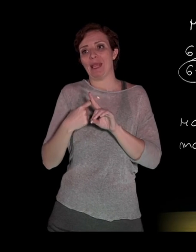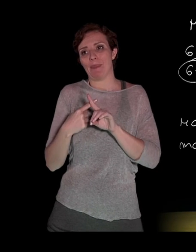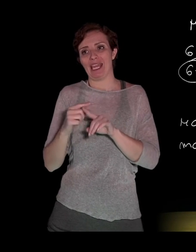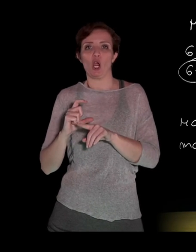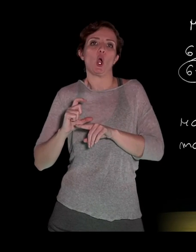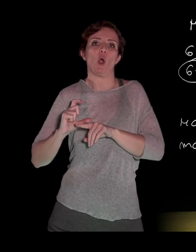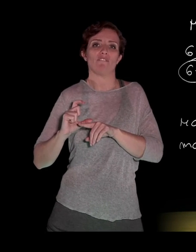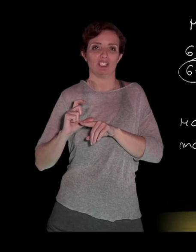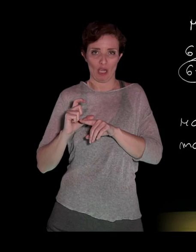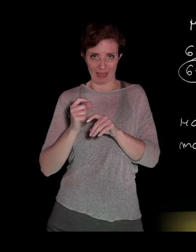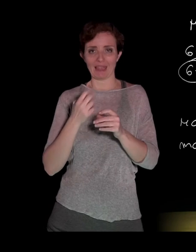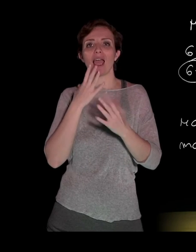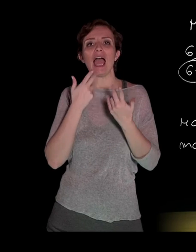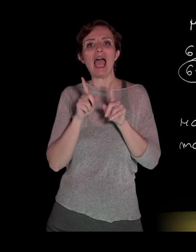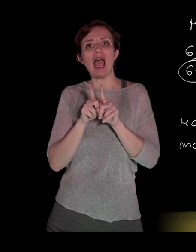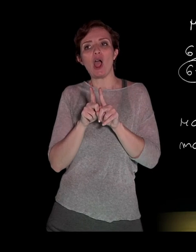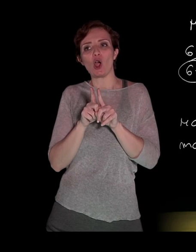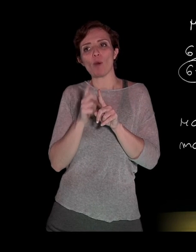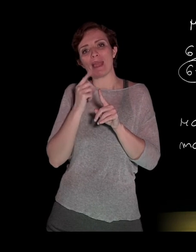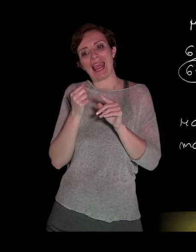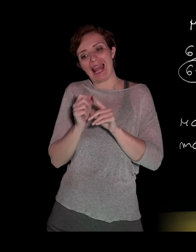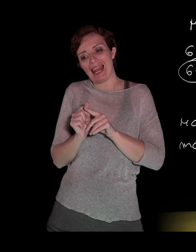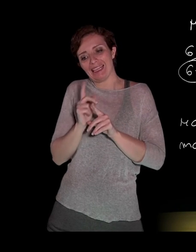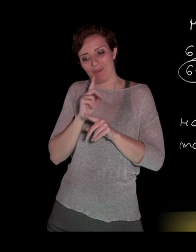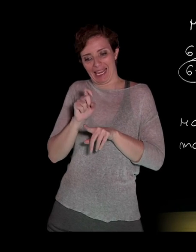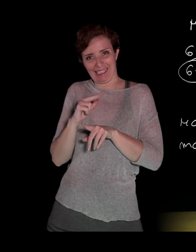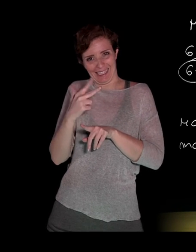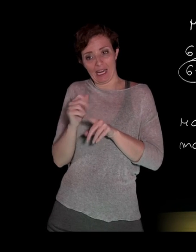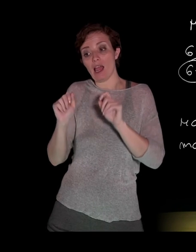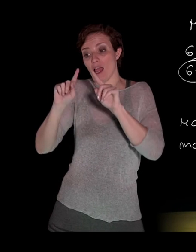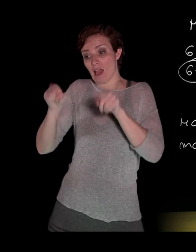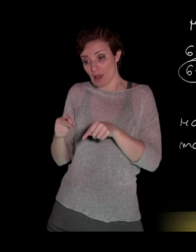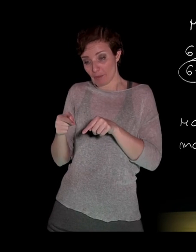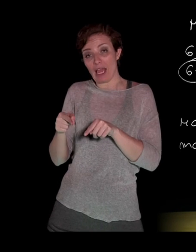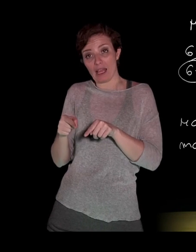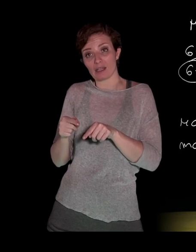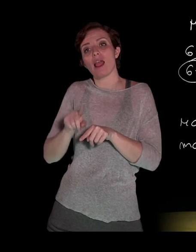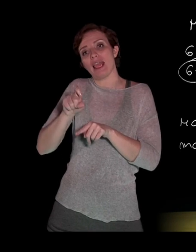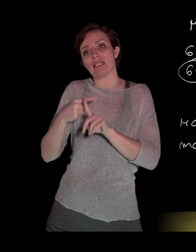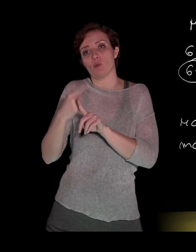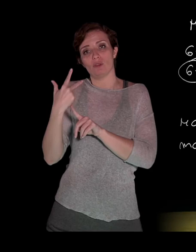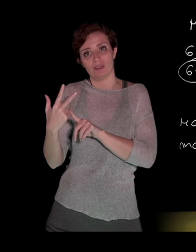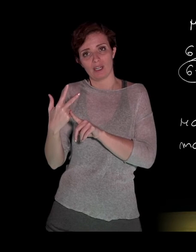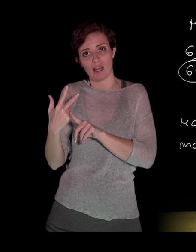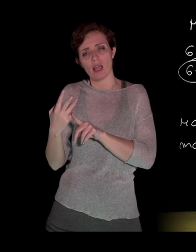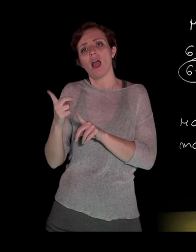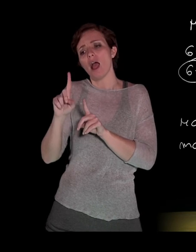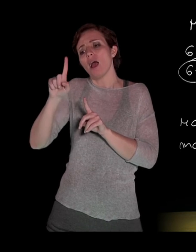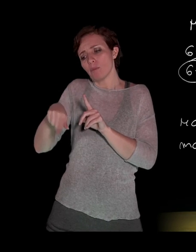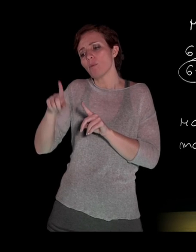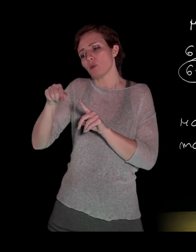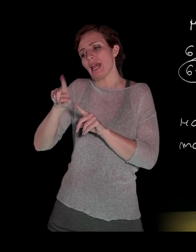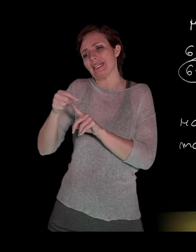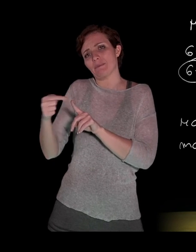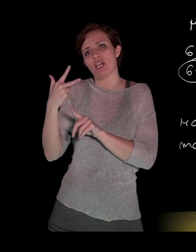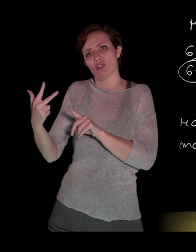come parte letterale abbiamo il prodotto di X ^ ter * x + 3 e poi anche x - 3 che